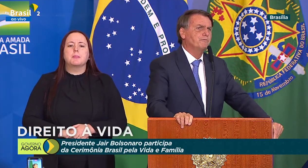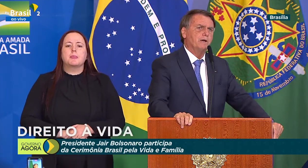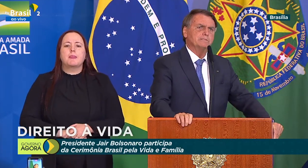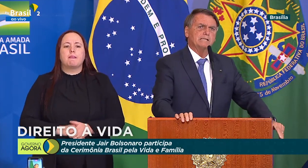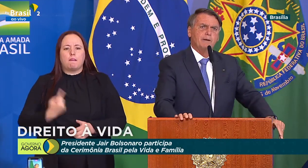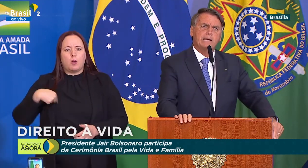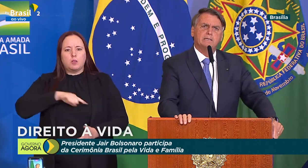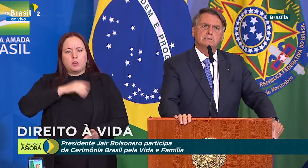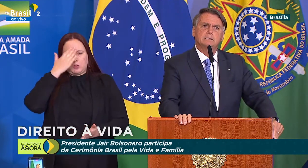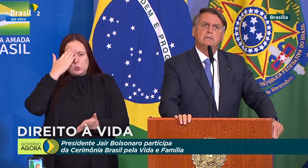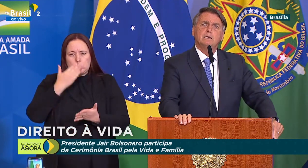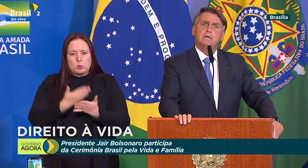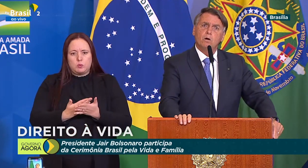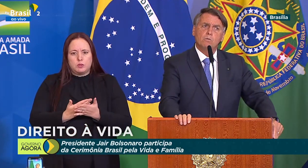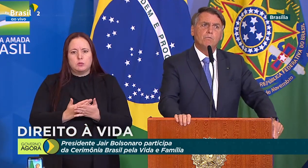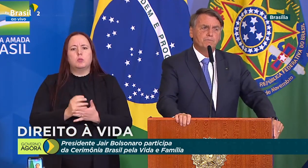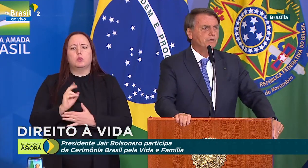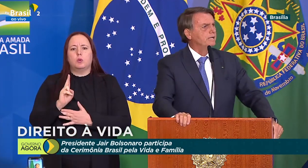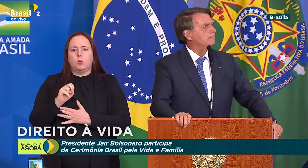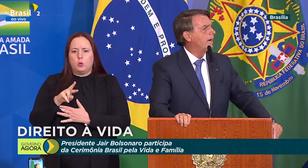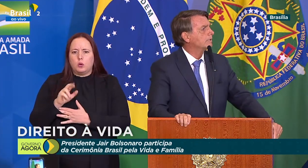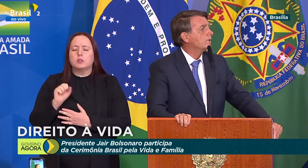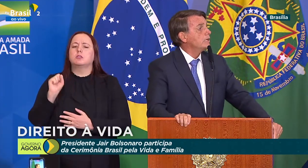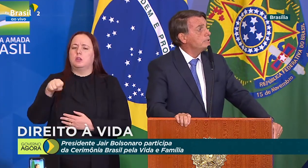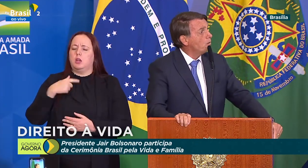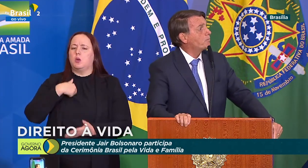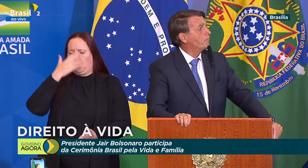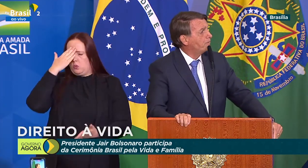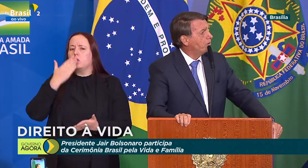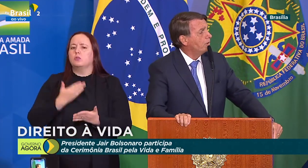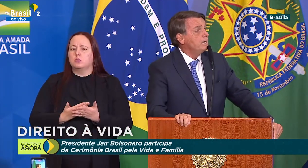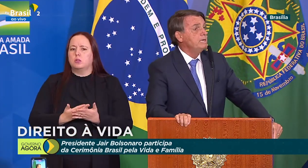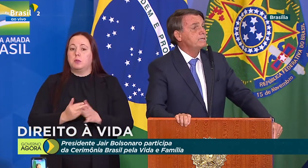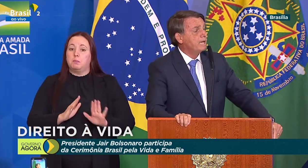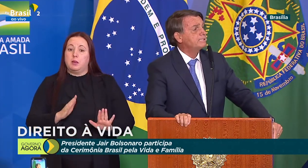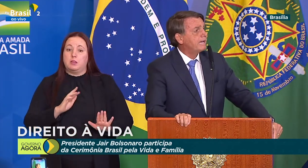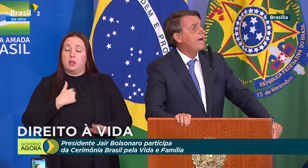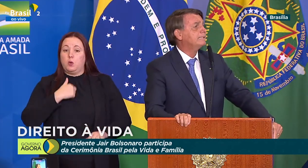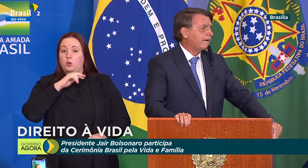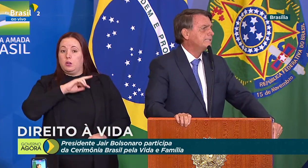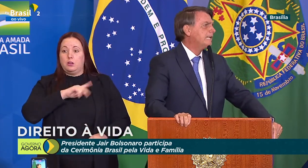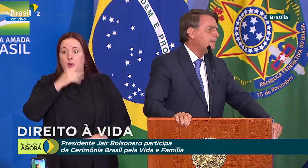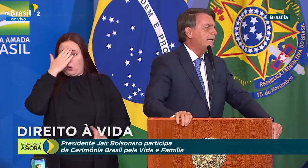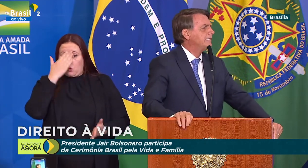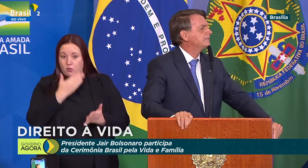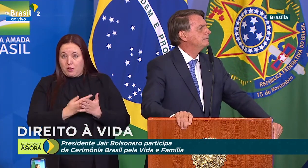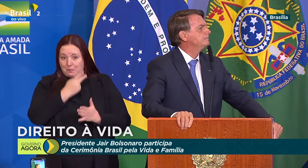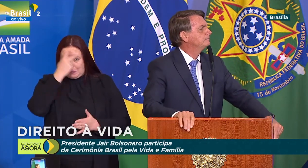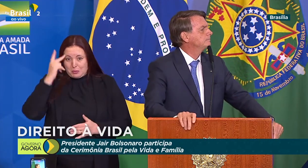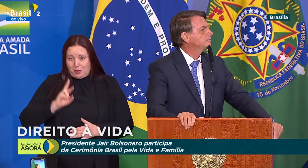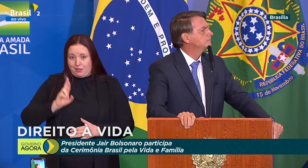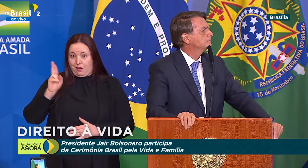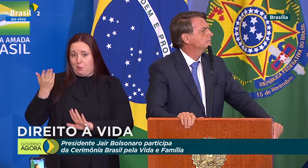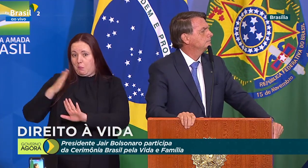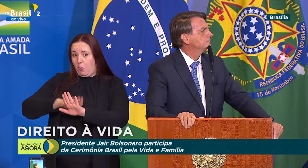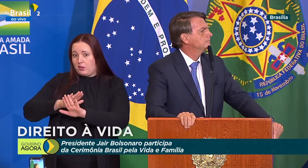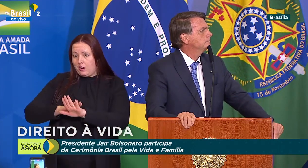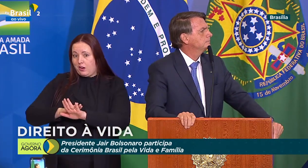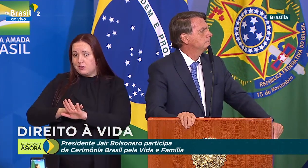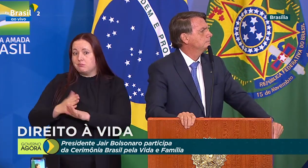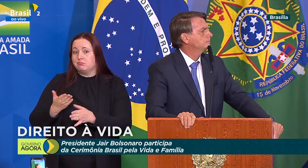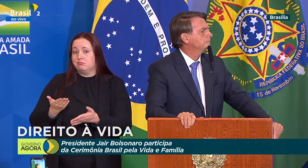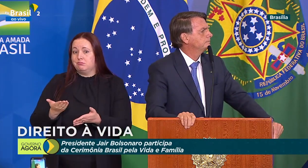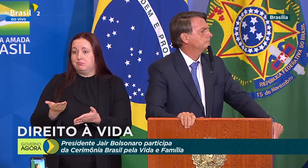e nós confiamos as máquinas eu confio nas máquinas não confio em quem está atrás das Máquinas